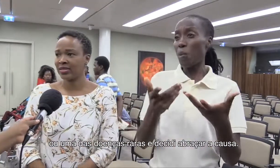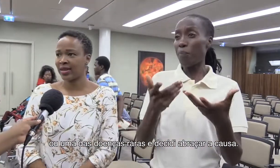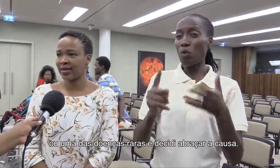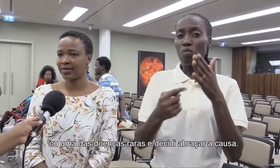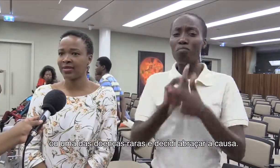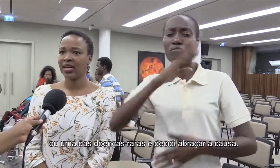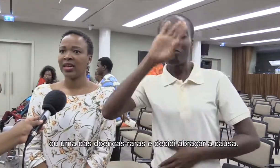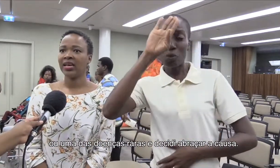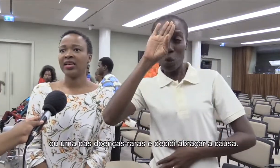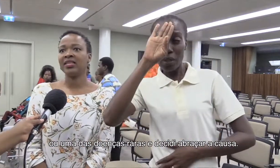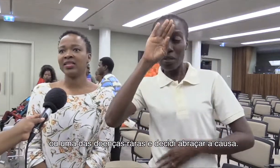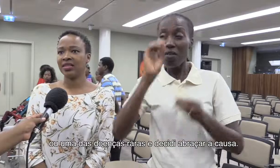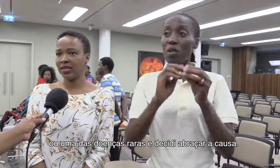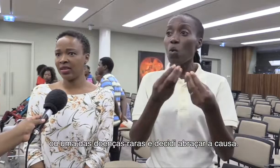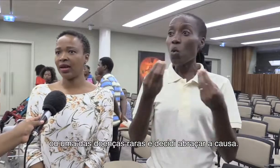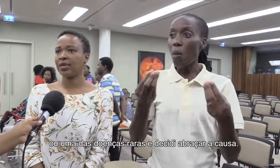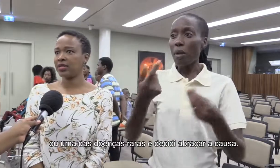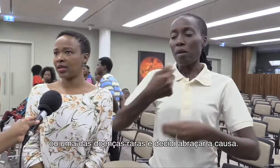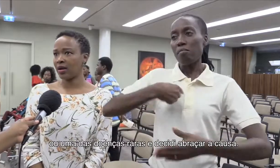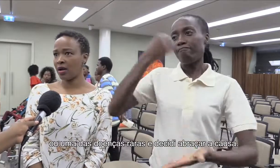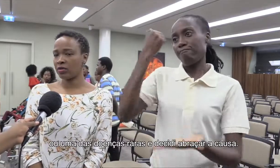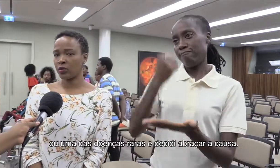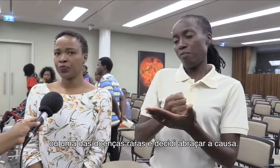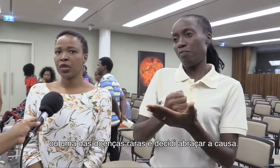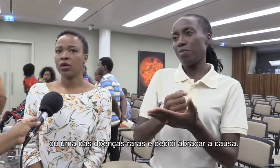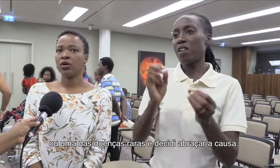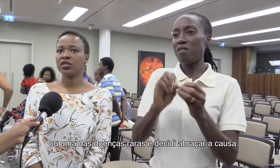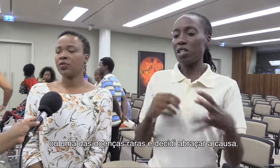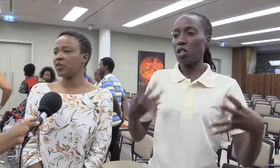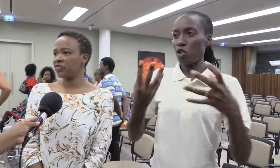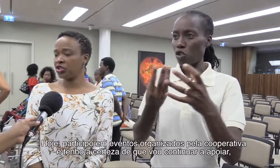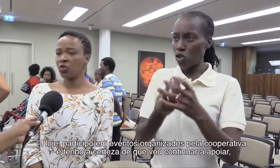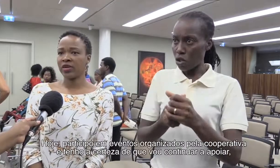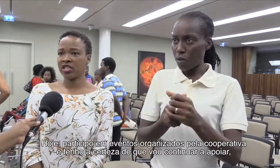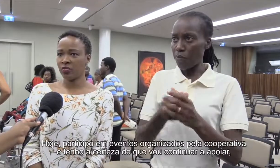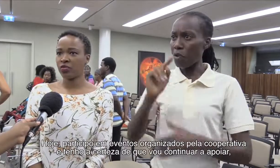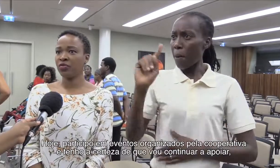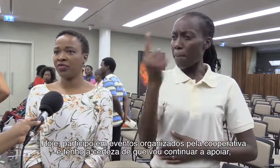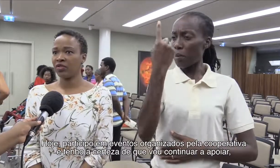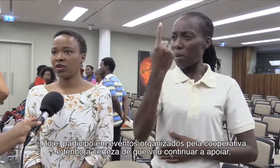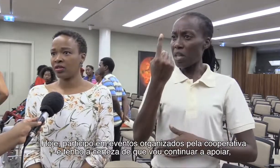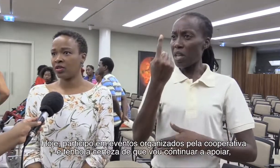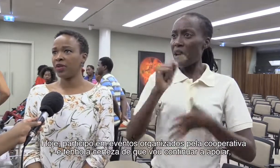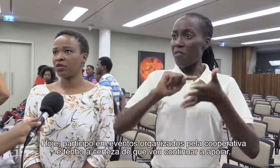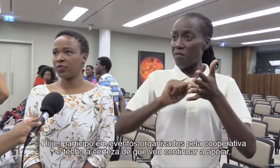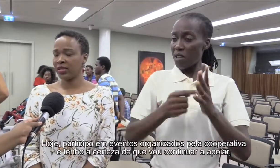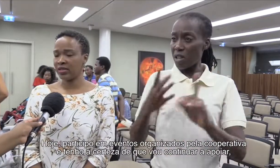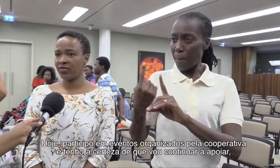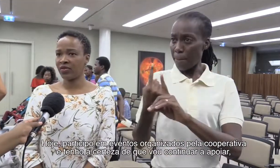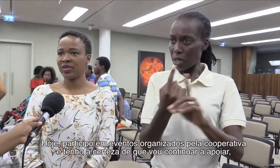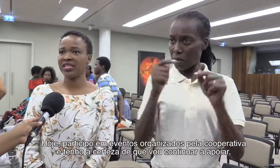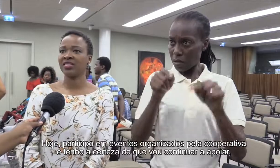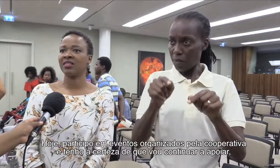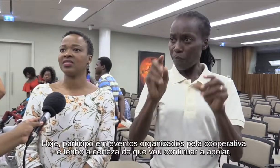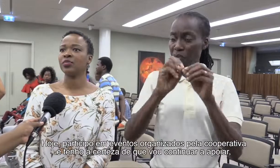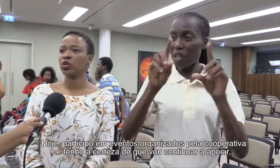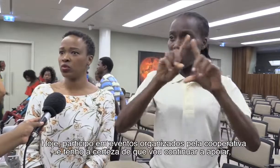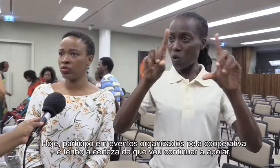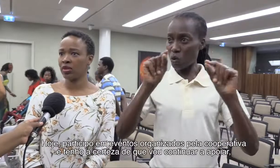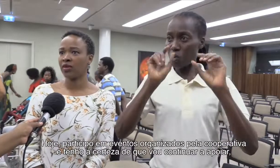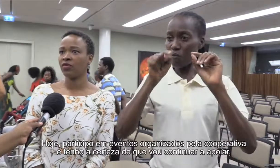doenças raras e decidi abraçar a causa. Hoje é a primeira vez que eu participo num evento organizado pela cooperativa, mas de